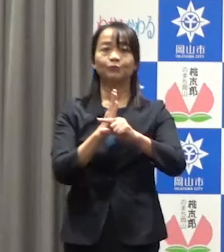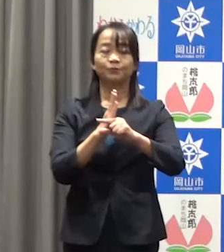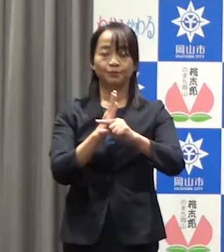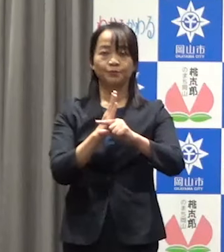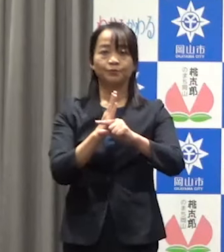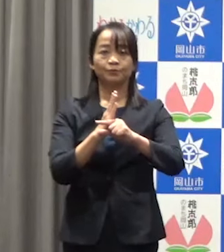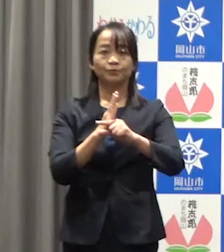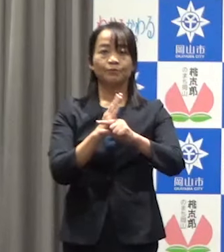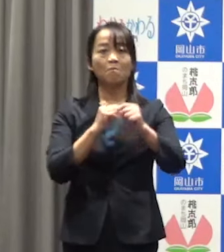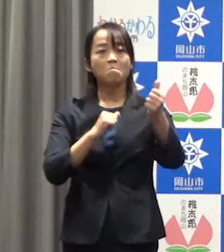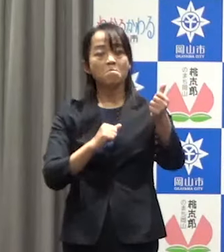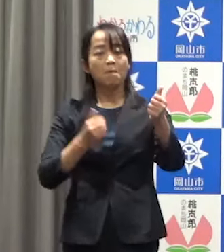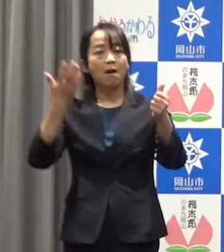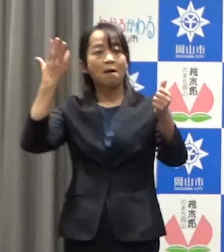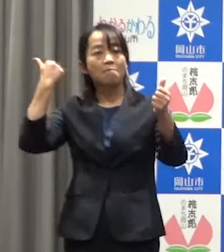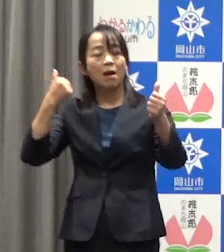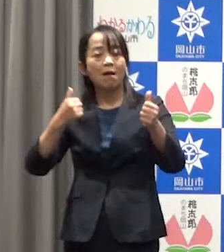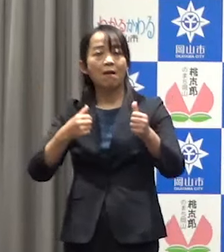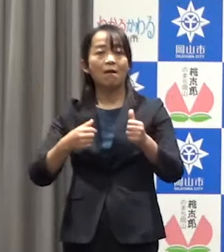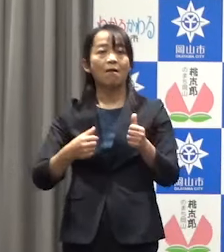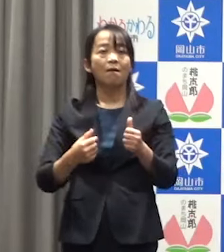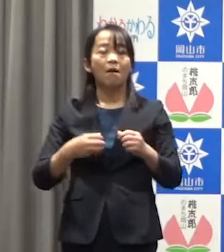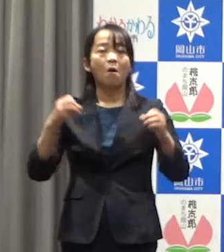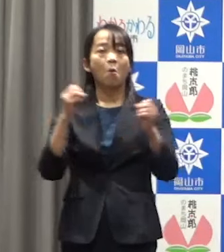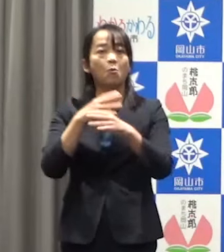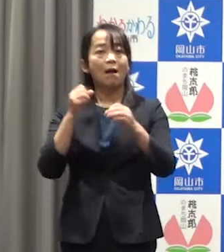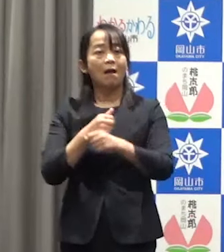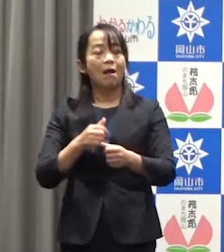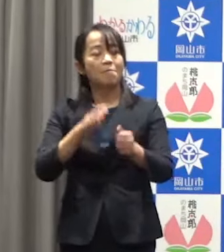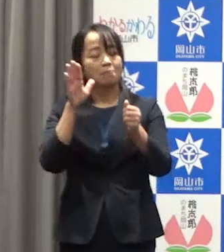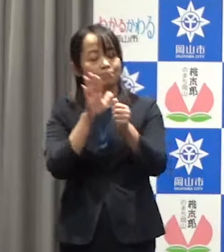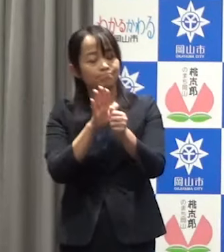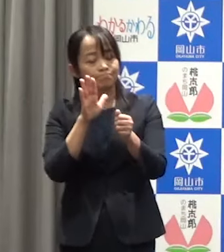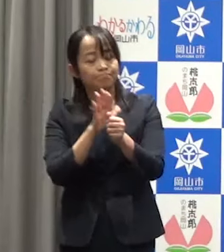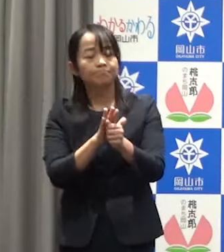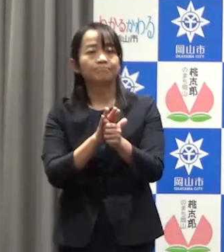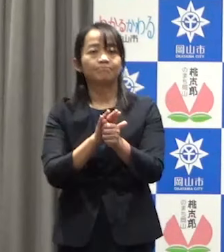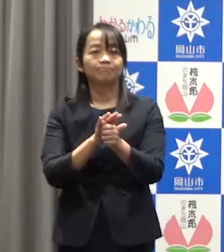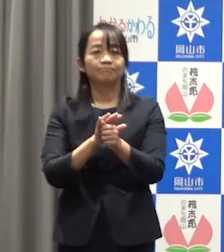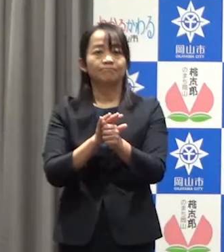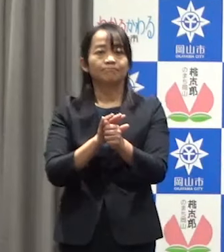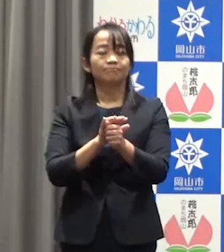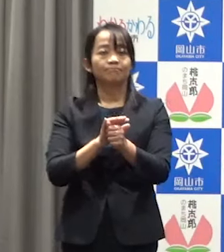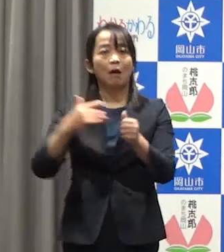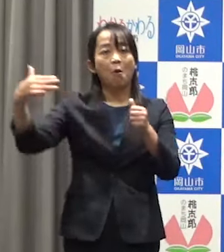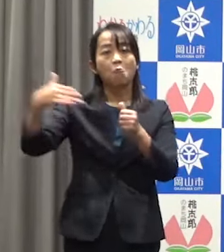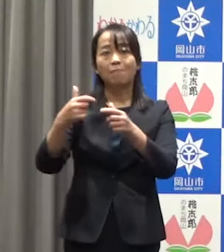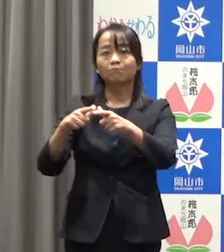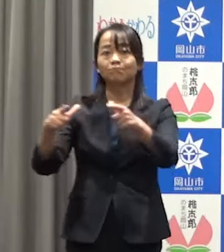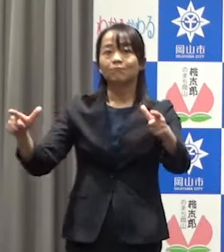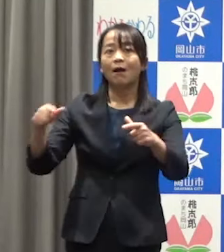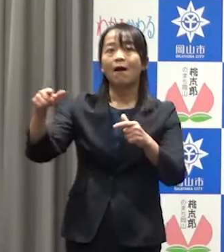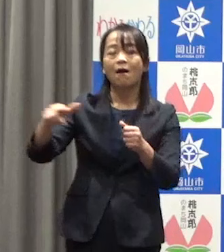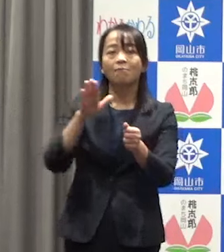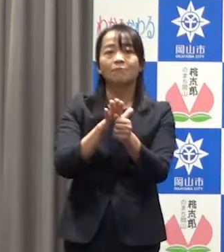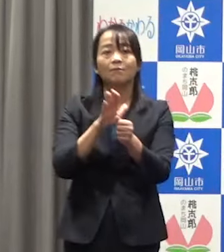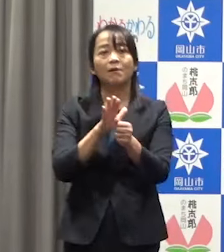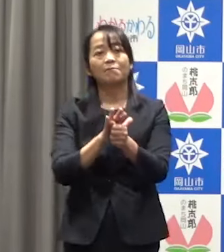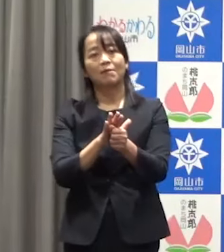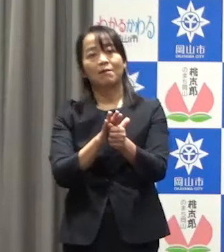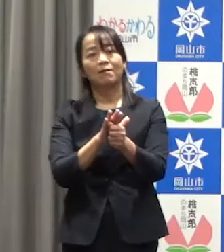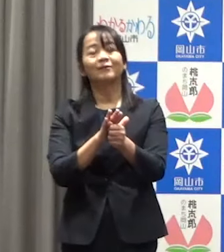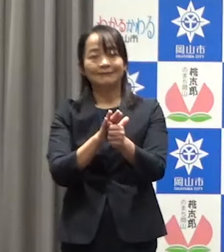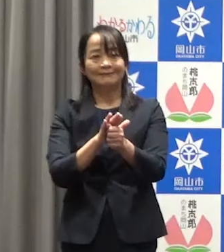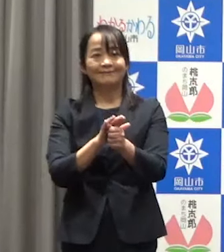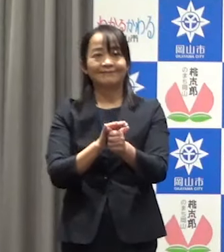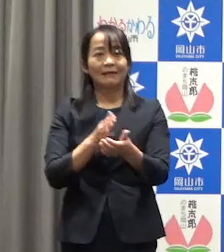ィル強化とファン拡大などの業績を称え、今回の授与に至りました。新型コロナウイルス感染症が5